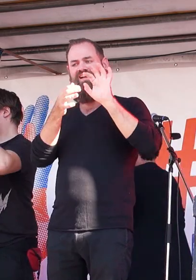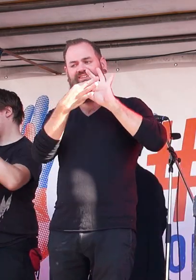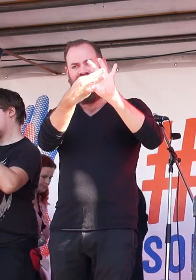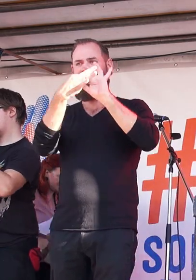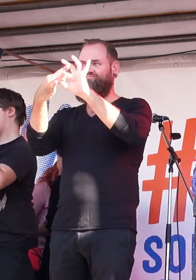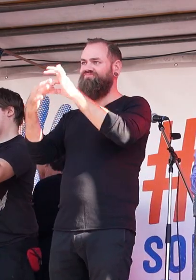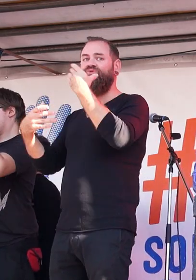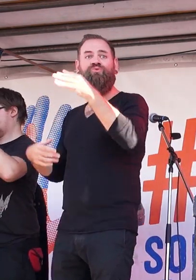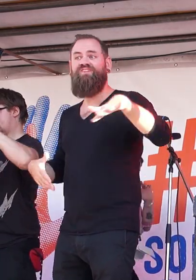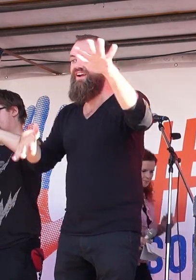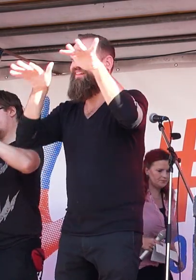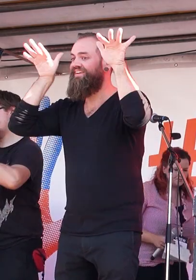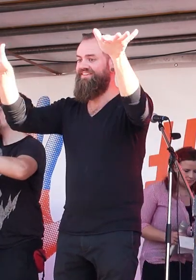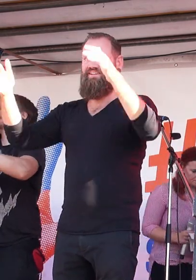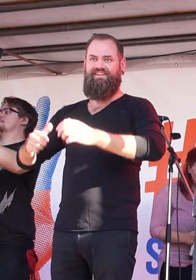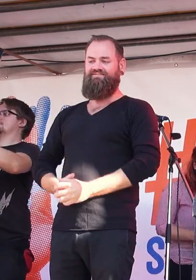Vielen, vielen Dank, Lala.